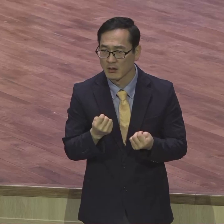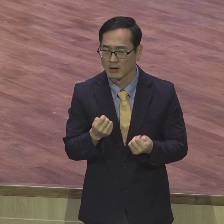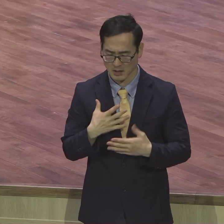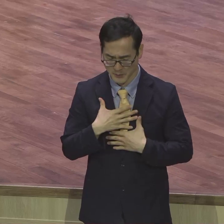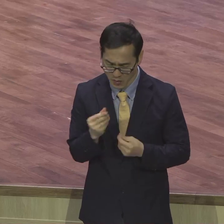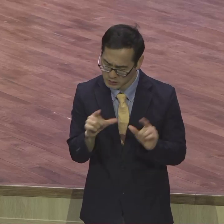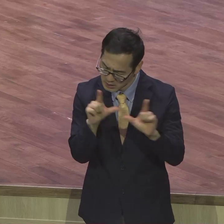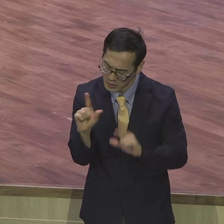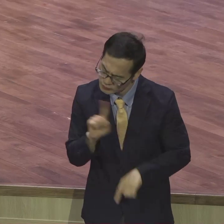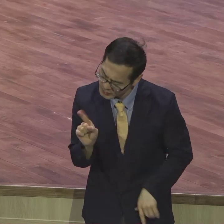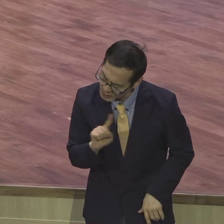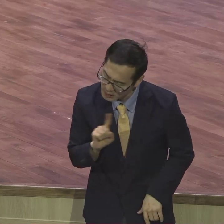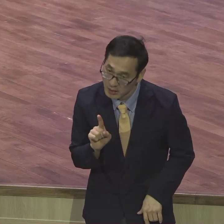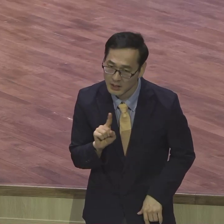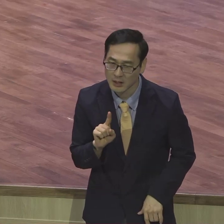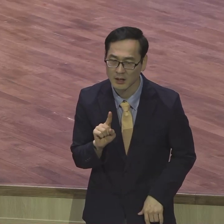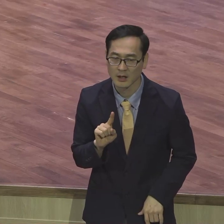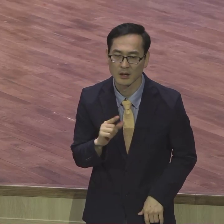구별되게